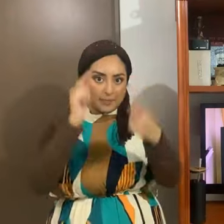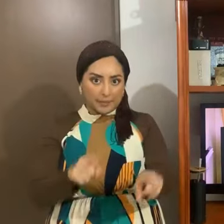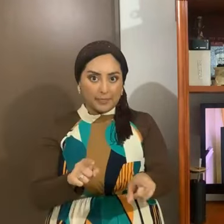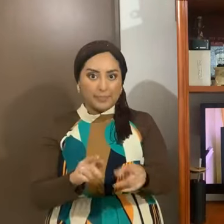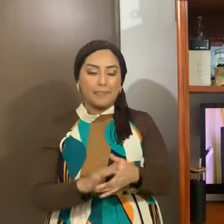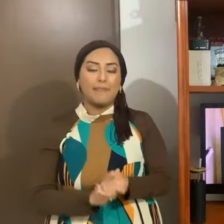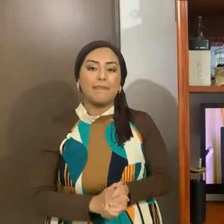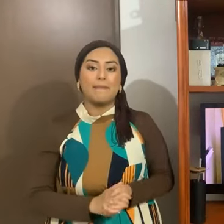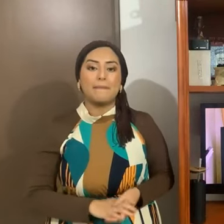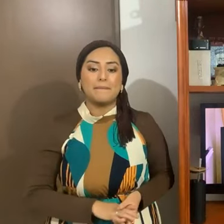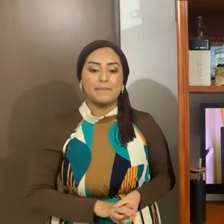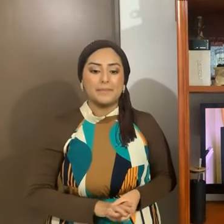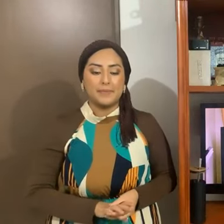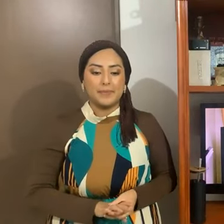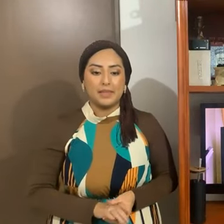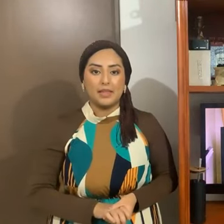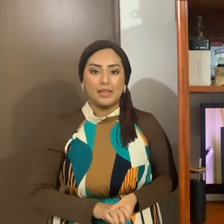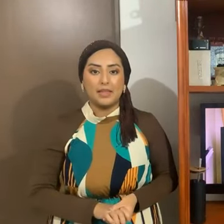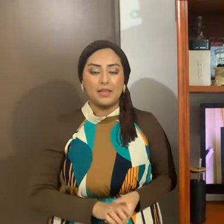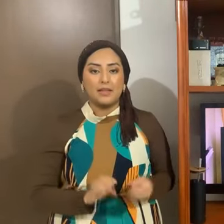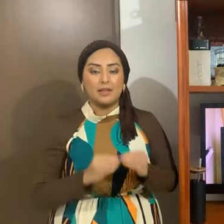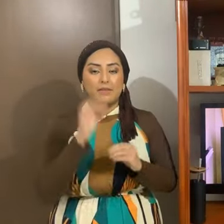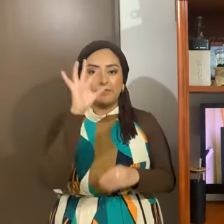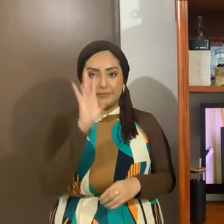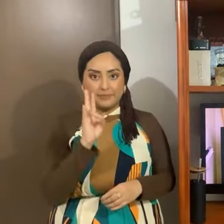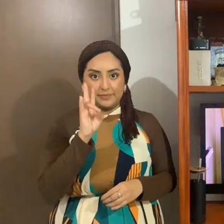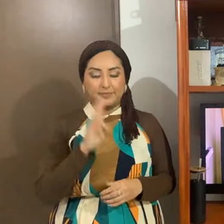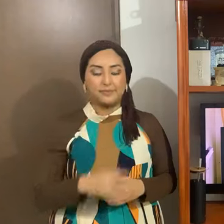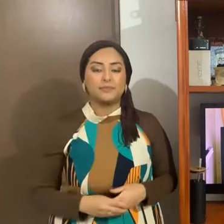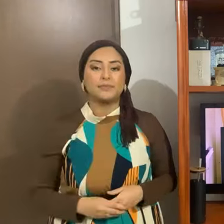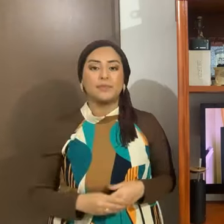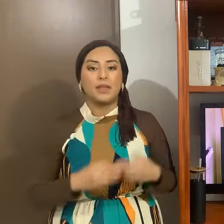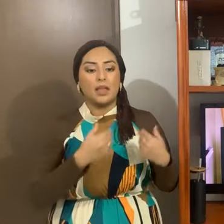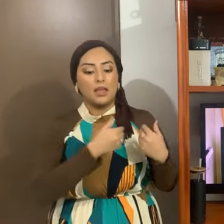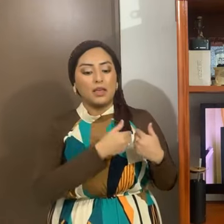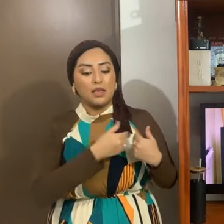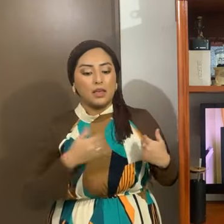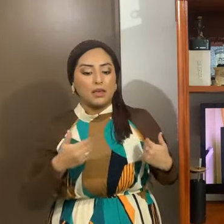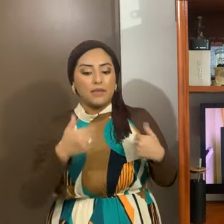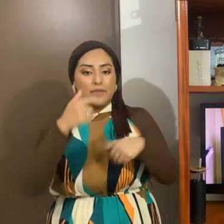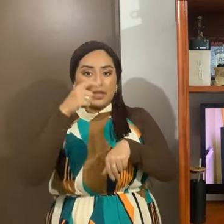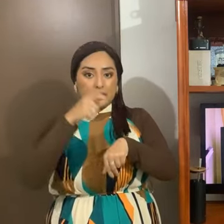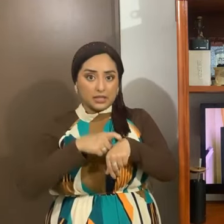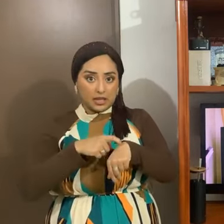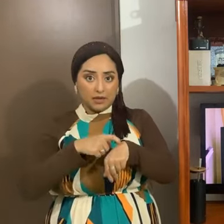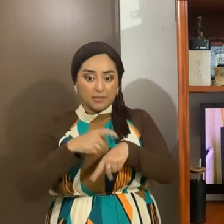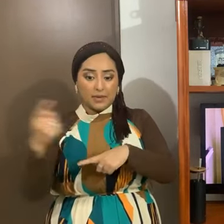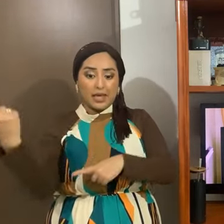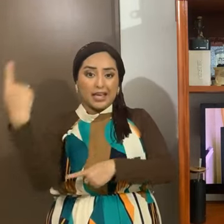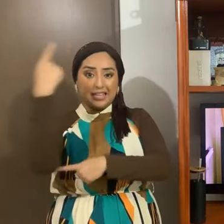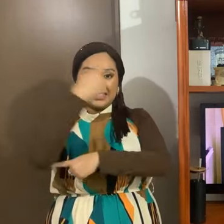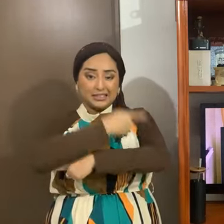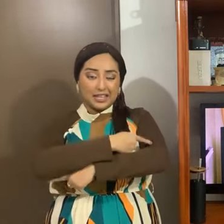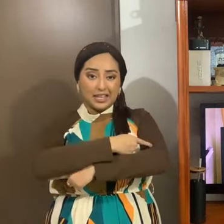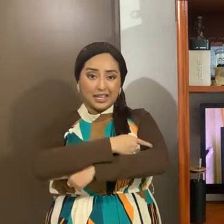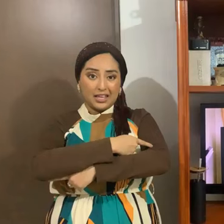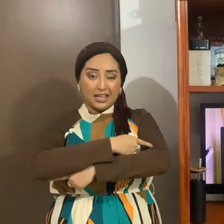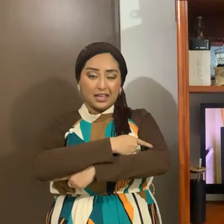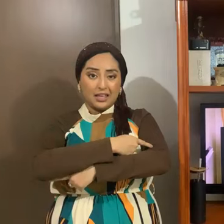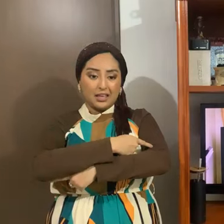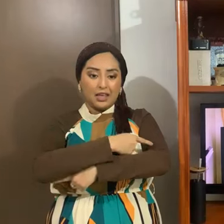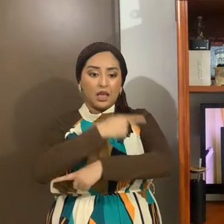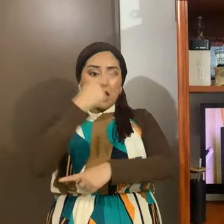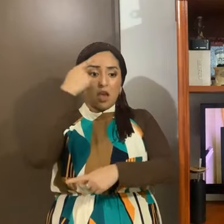es eso, un compromiso. Punto 7 y último, apartar tiempo en una fecha o momento